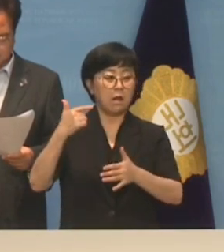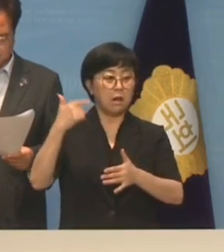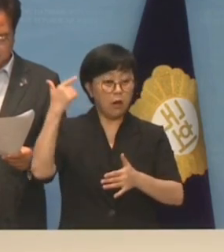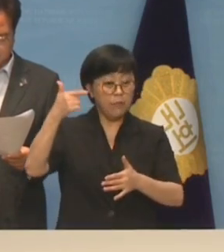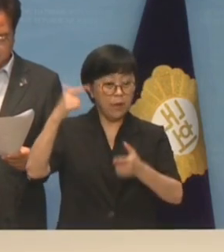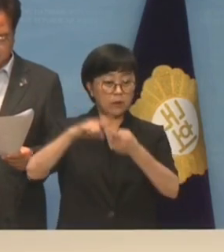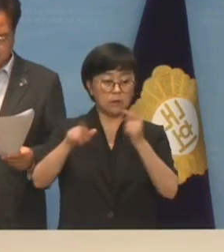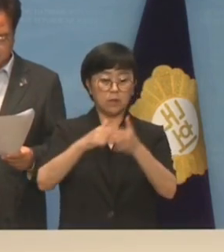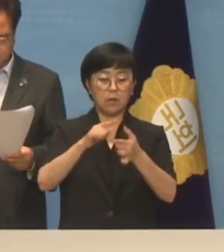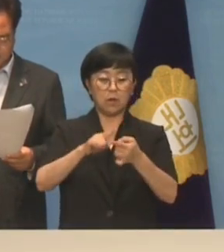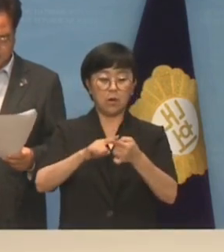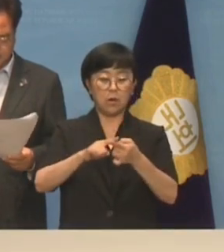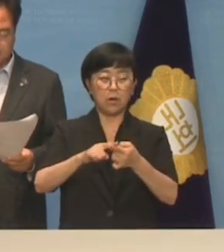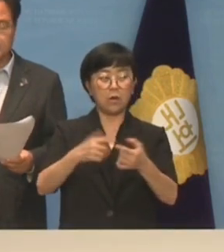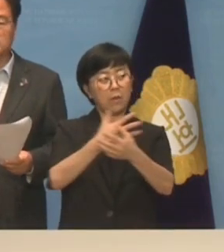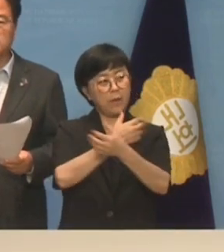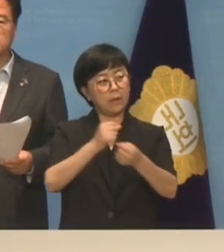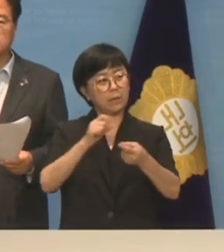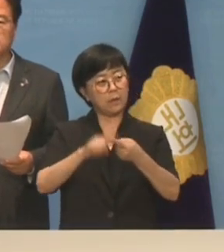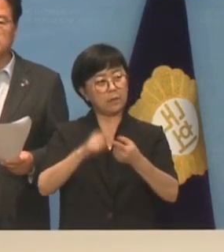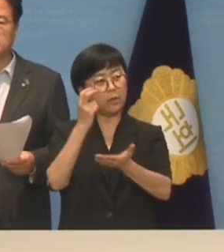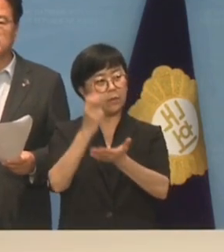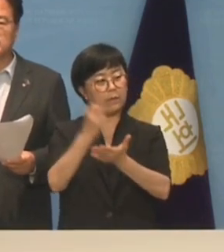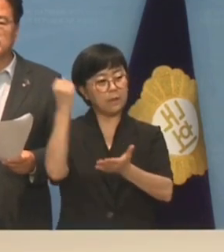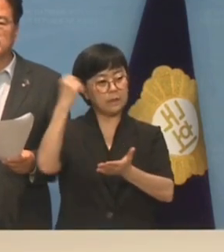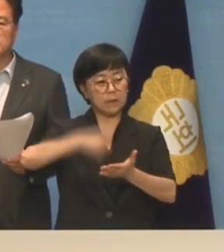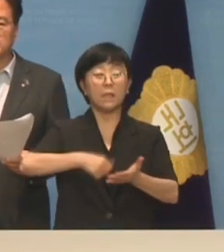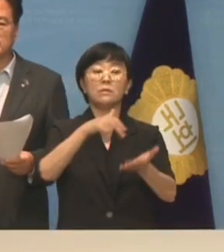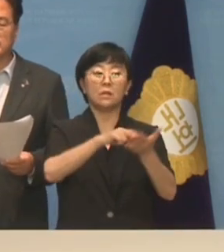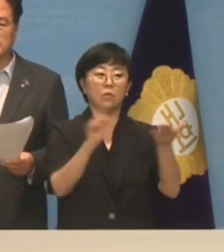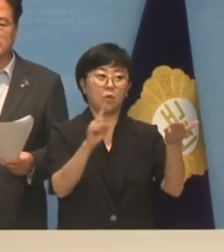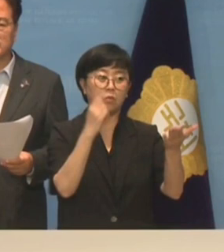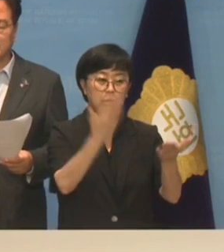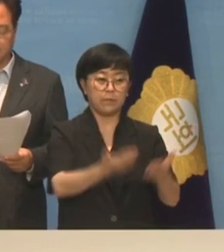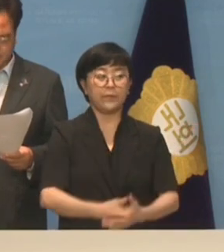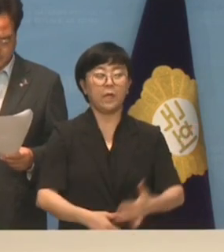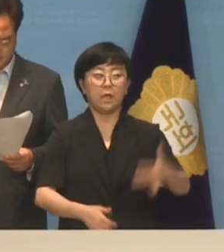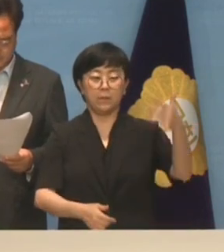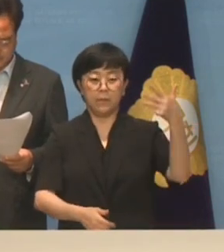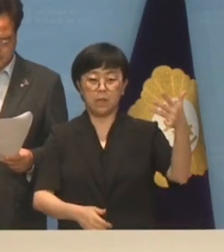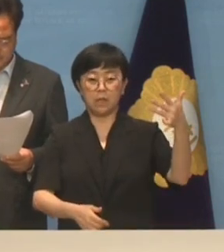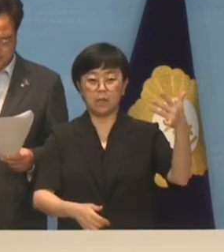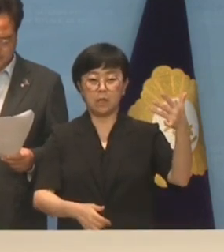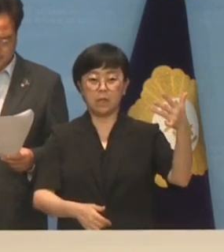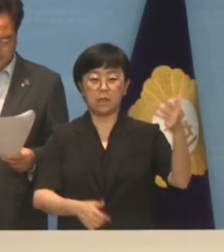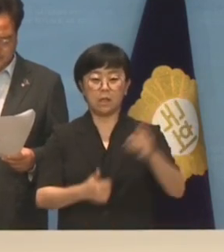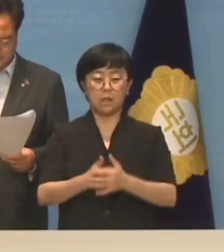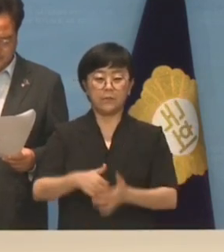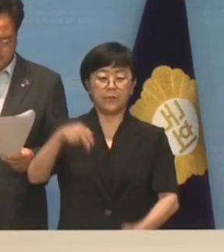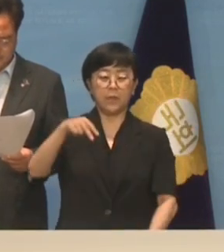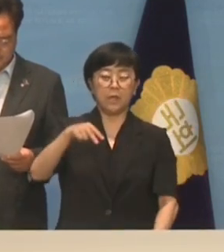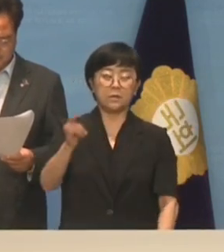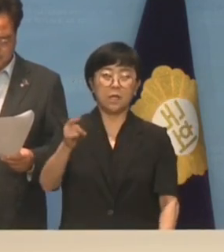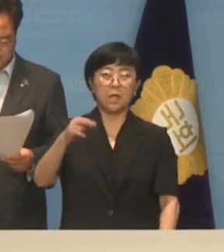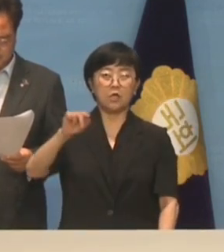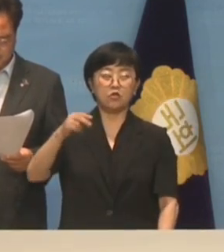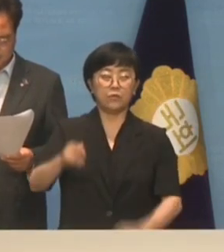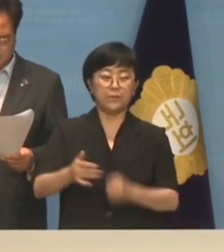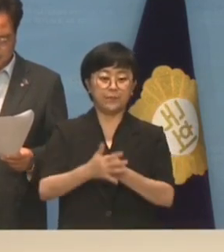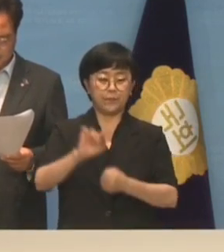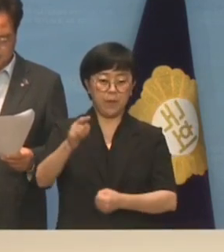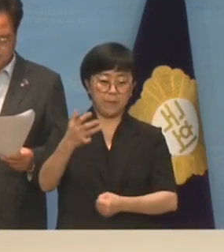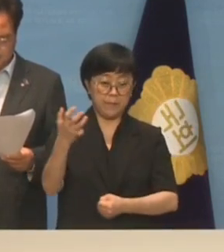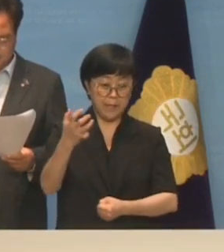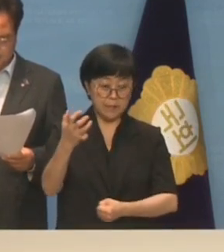및 의정서에 위배된다고 보는데 이에 대한 입장은 무엇입니까? 여덟 번째, 세슘 기준 180배